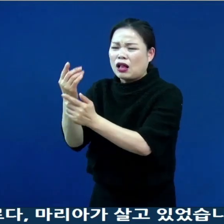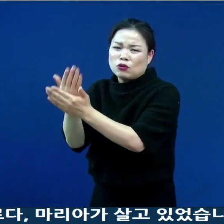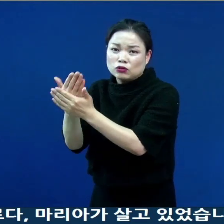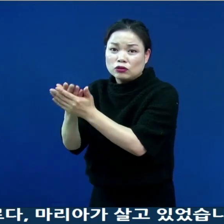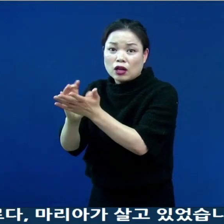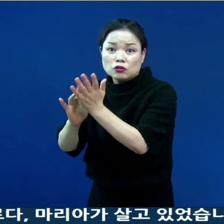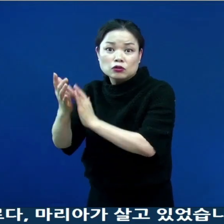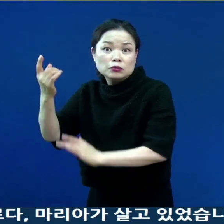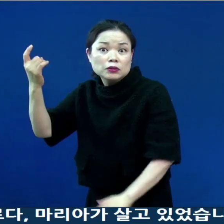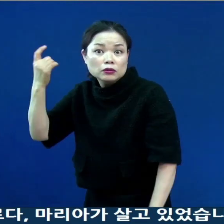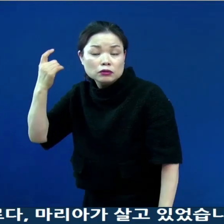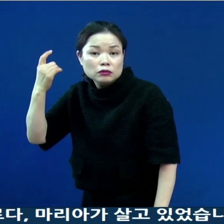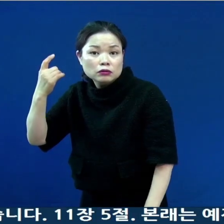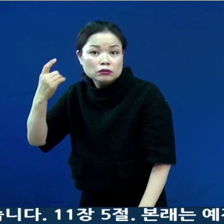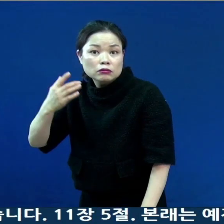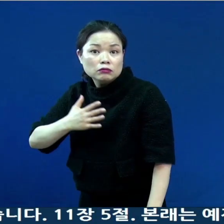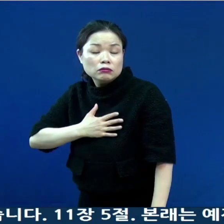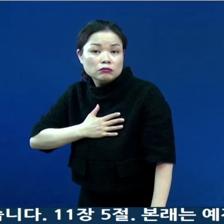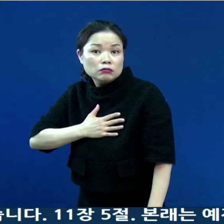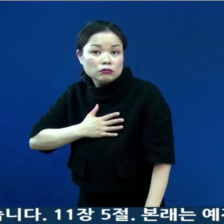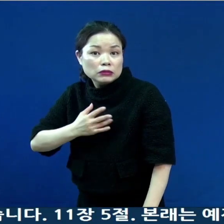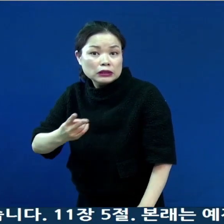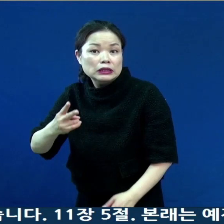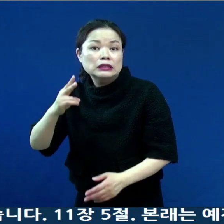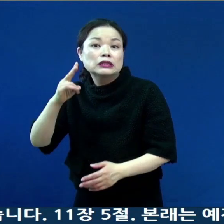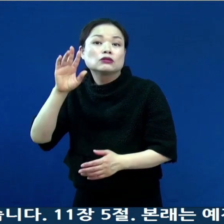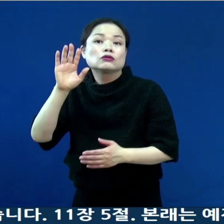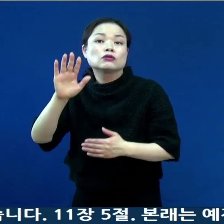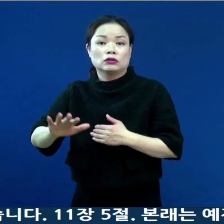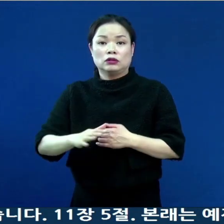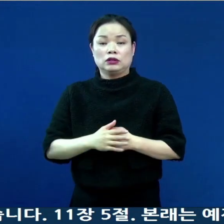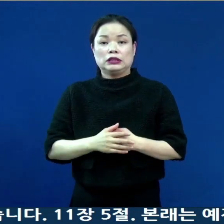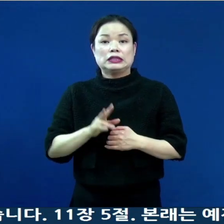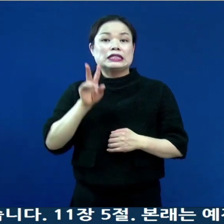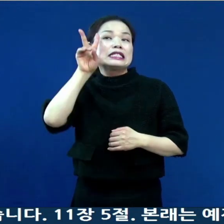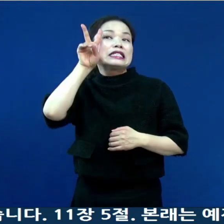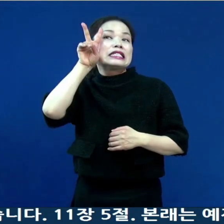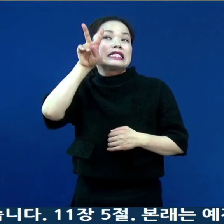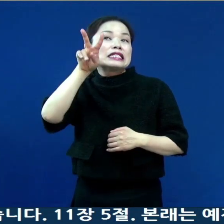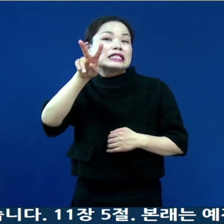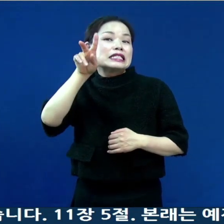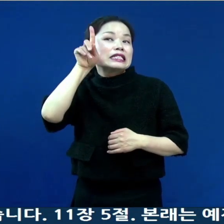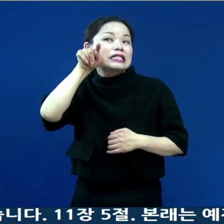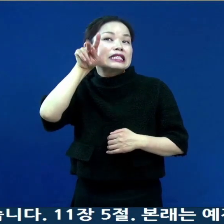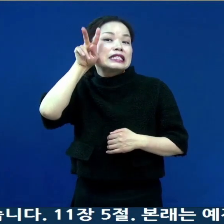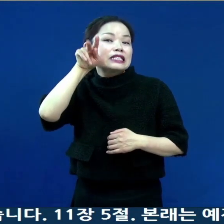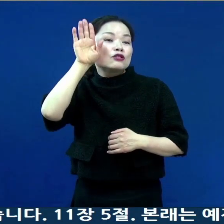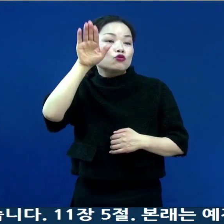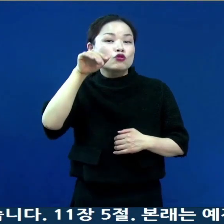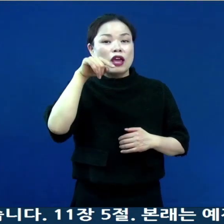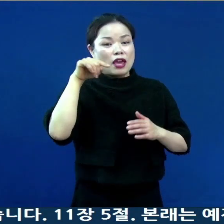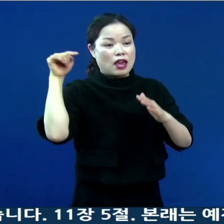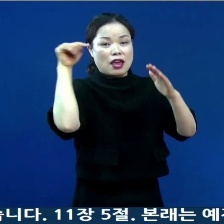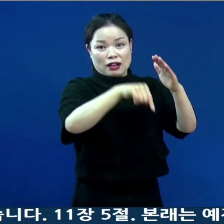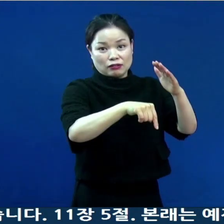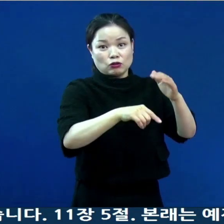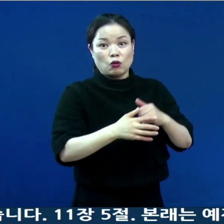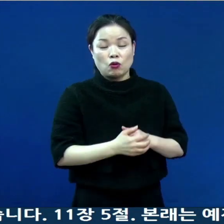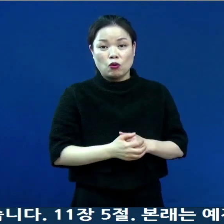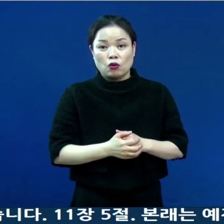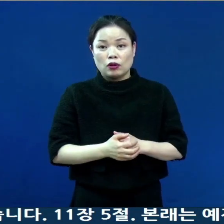얘기를 듣고 의도적으로 이틀 늦게 베다니에 가셨다. 이 얘기가 오늘